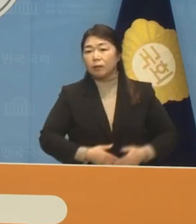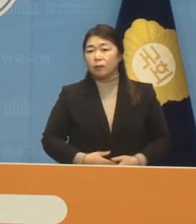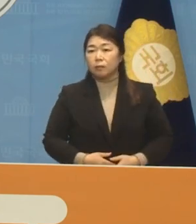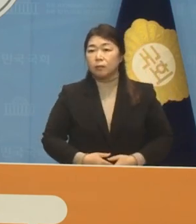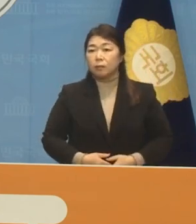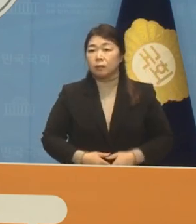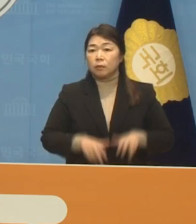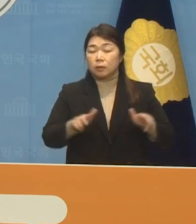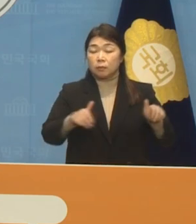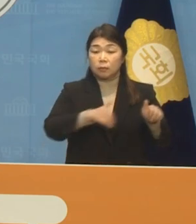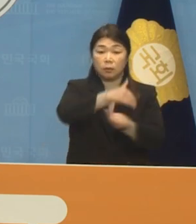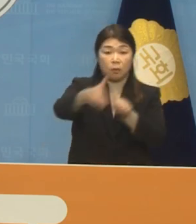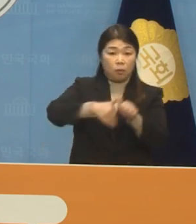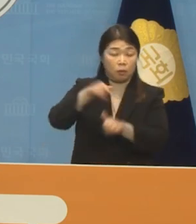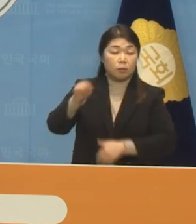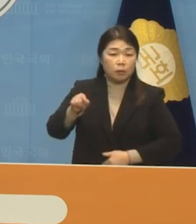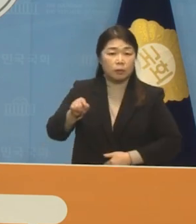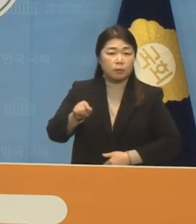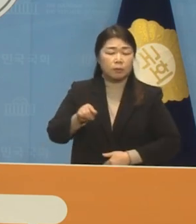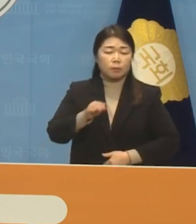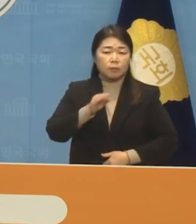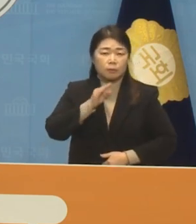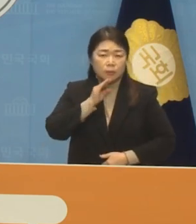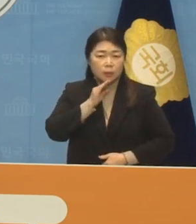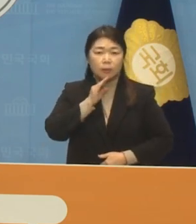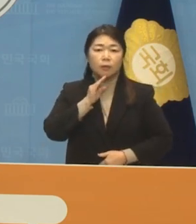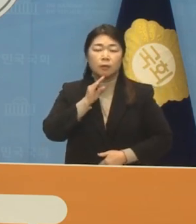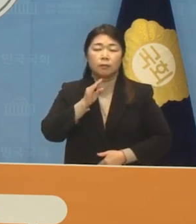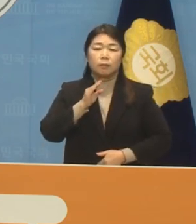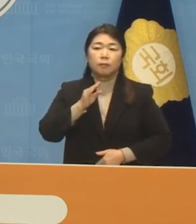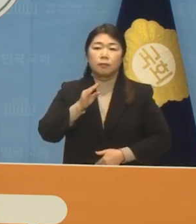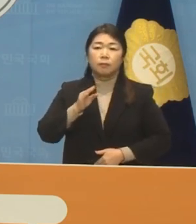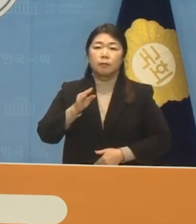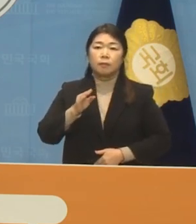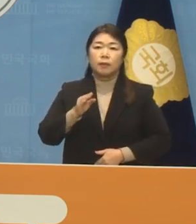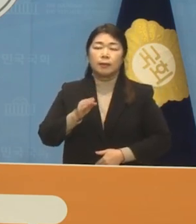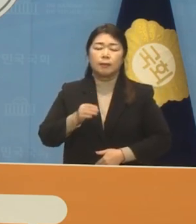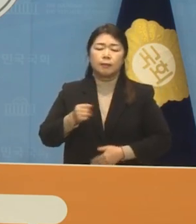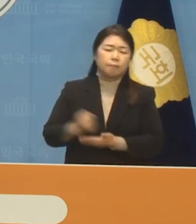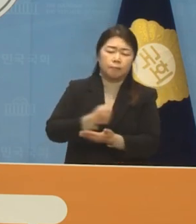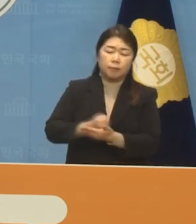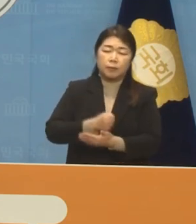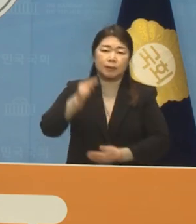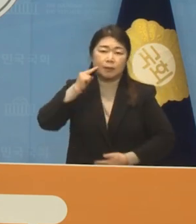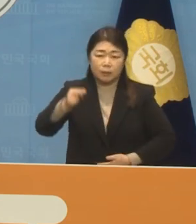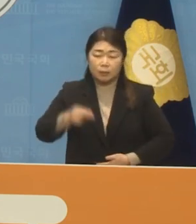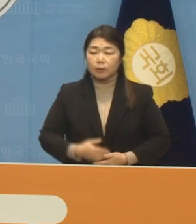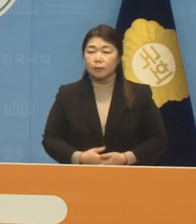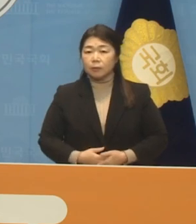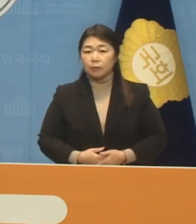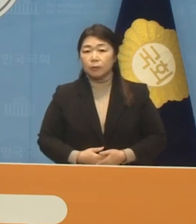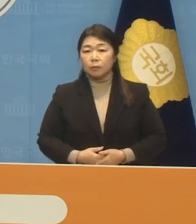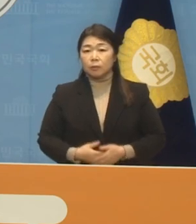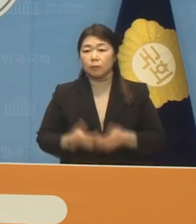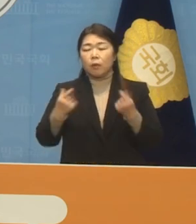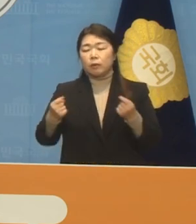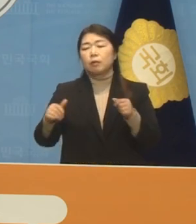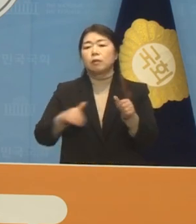지금 이 현 상황을 정말 너무 침통하게 생각하고, 이런